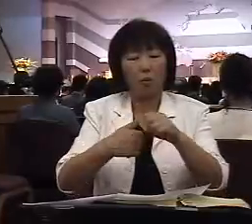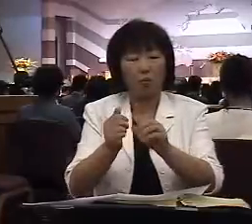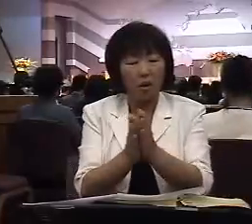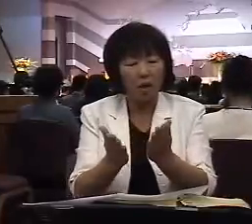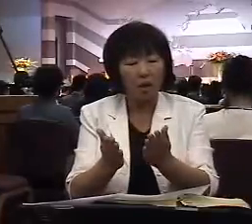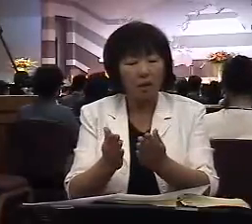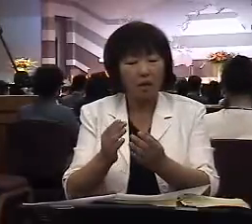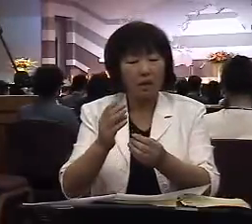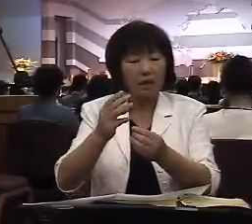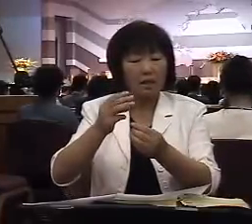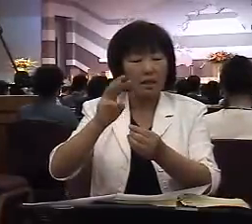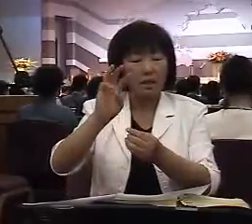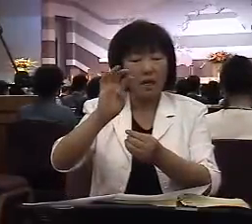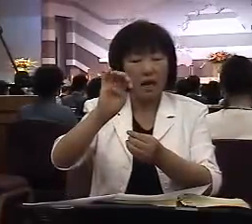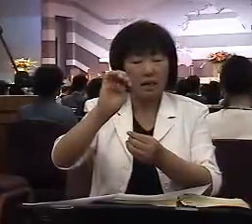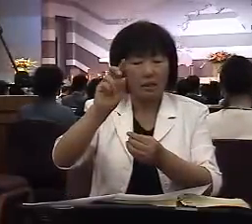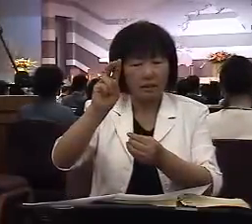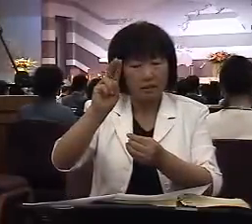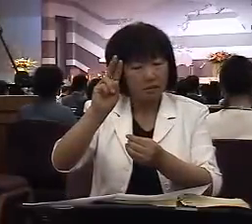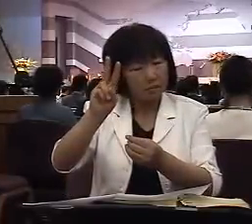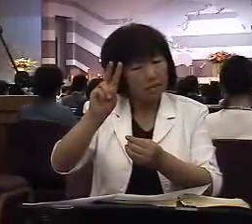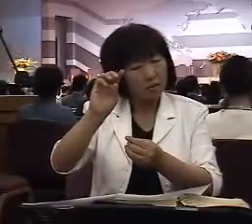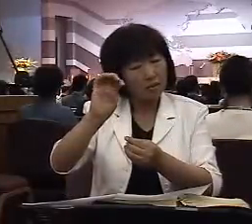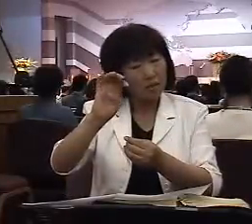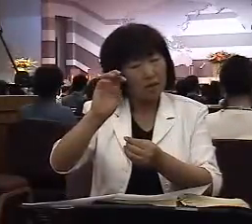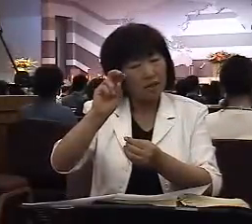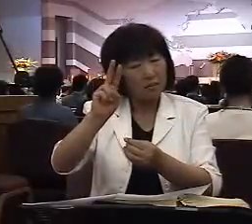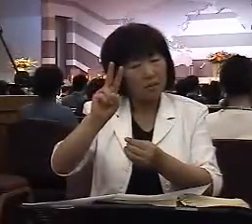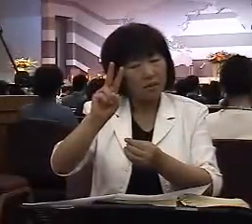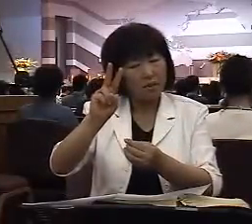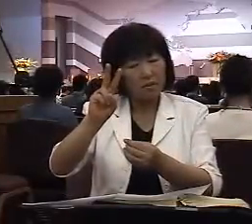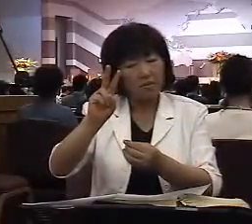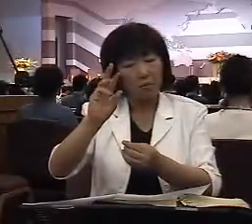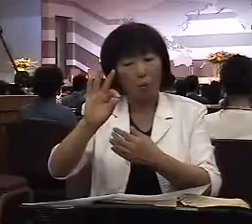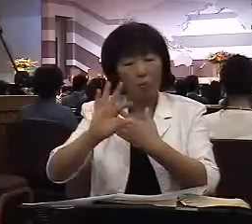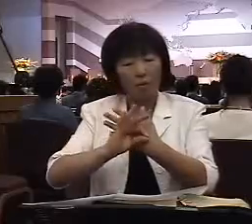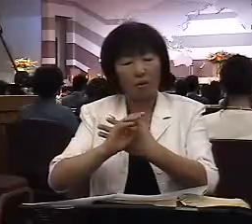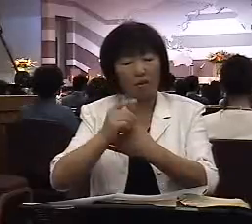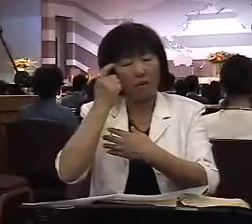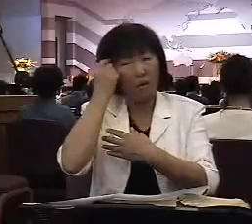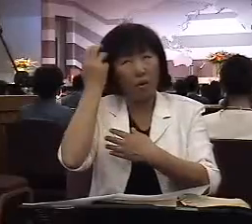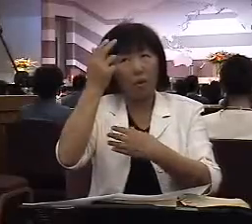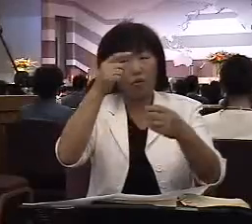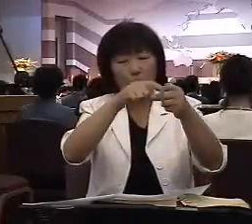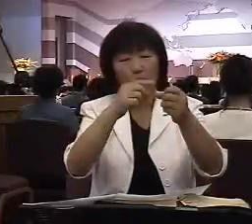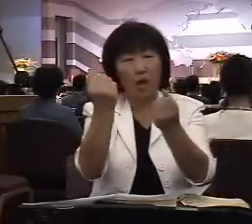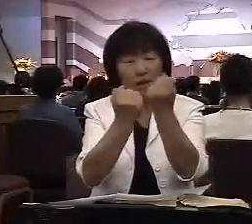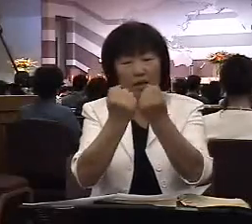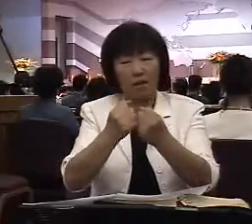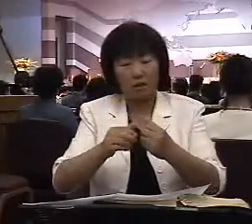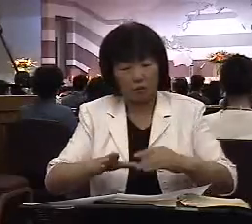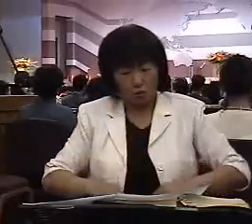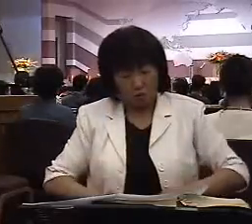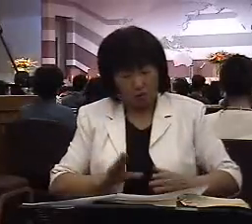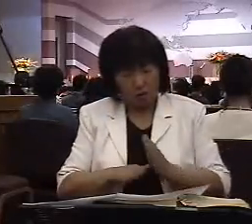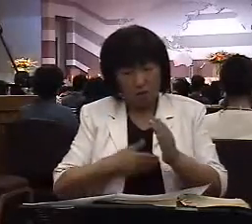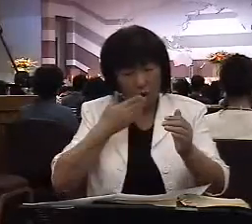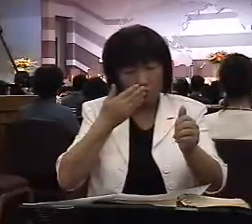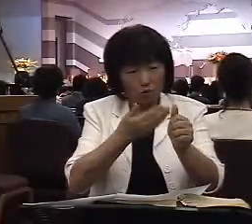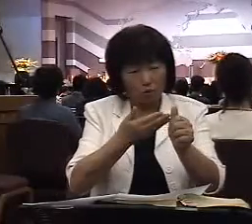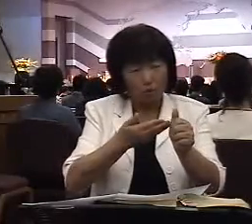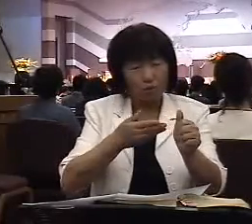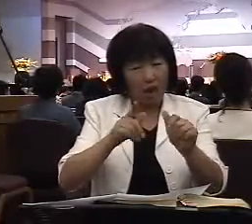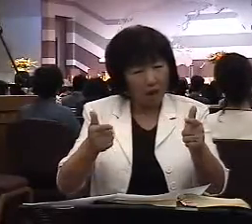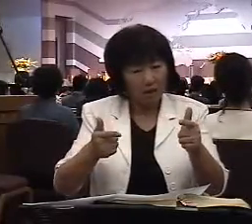또 42절, 43절에 보면 이것을 영적으로 이렇게 해석을 해야 합니다. 내가 죽일 때에 너희가 먹을 것을 주지